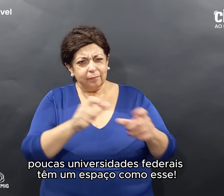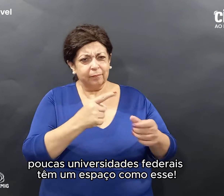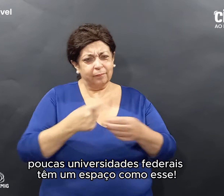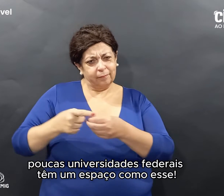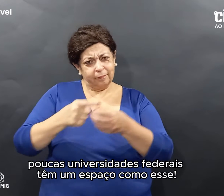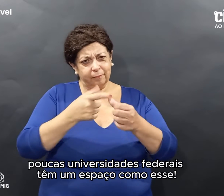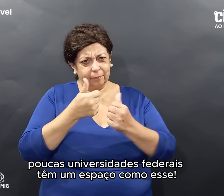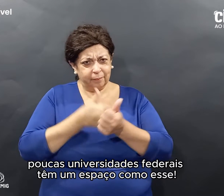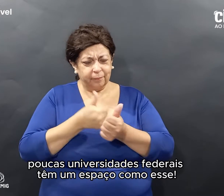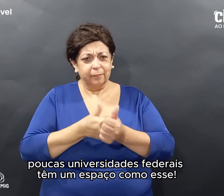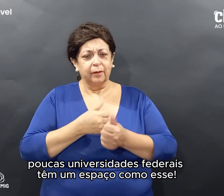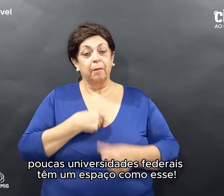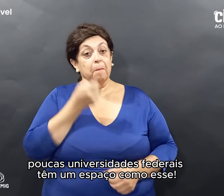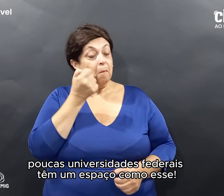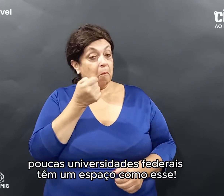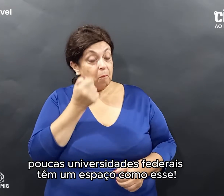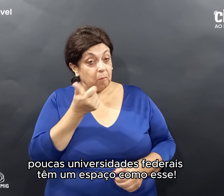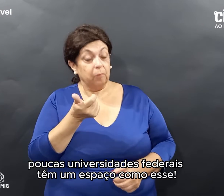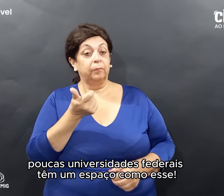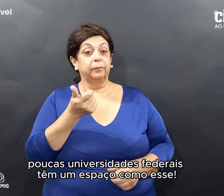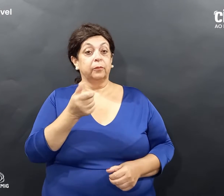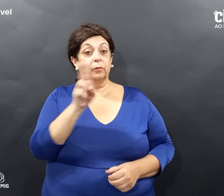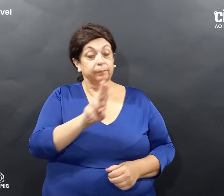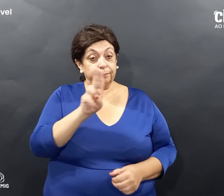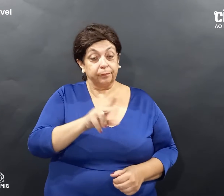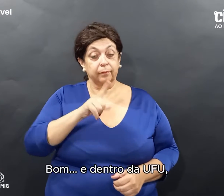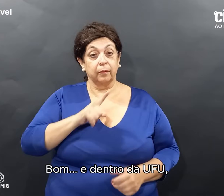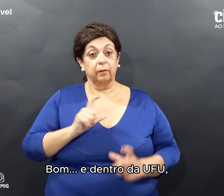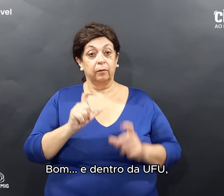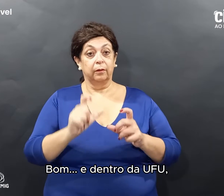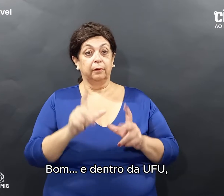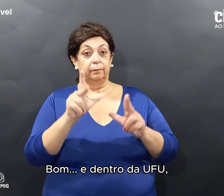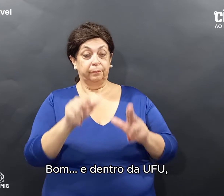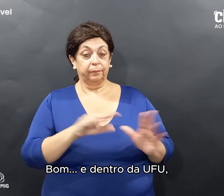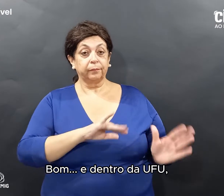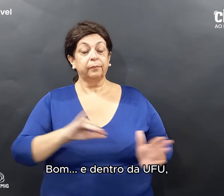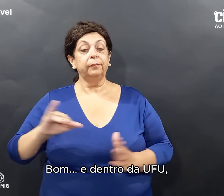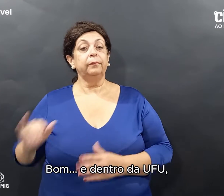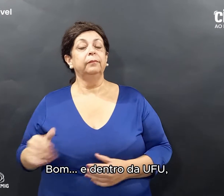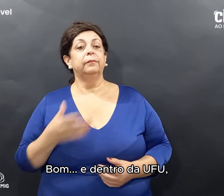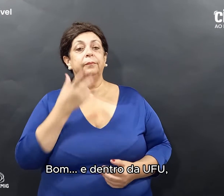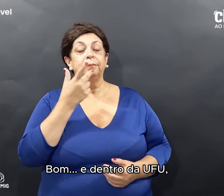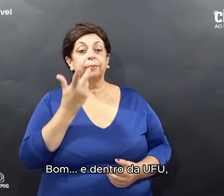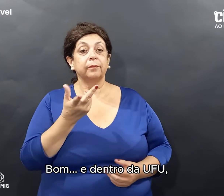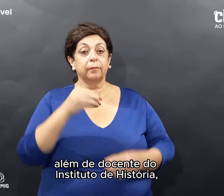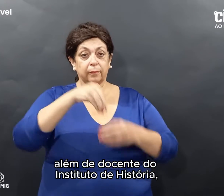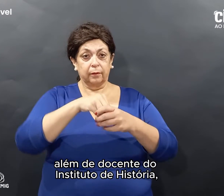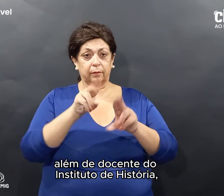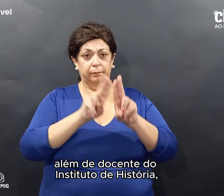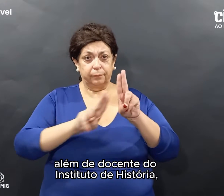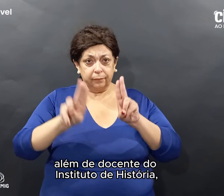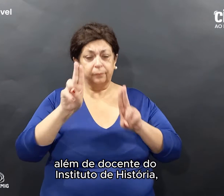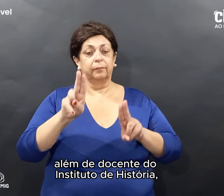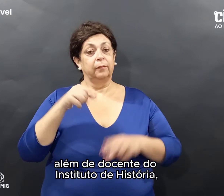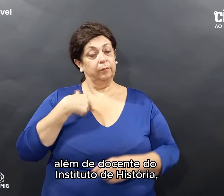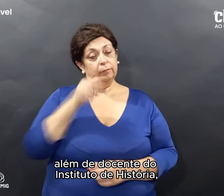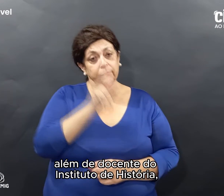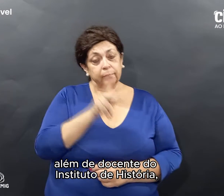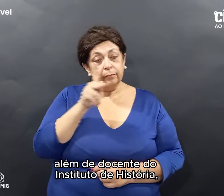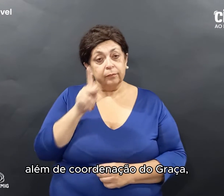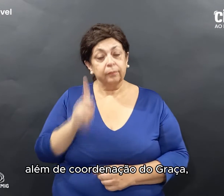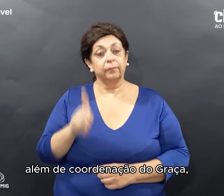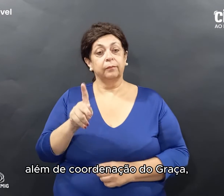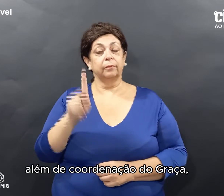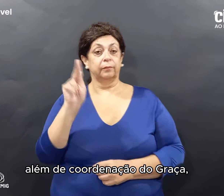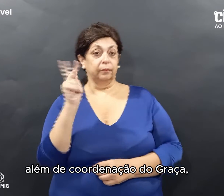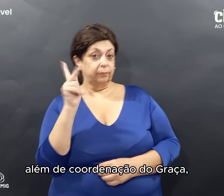UFO, poucas universidades federais têm um espaço como esse. Bom, e dentro da UFO, além de docente do Instituto de